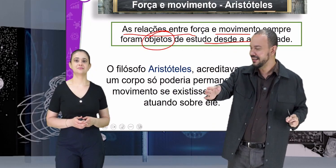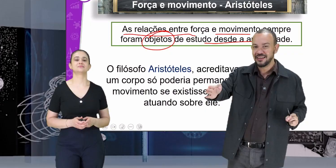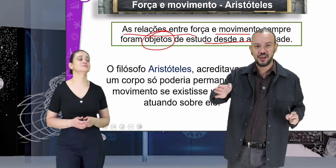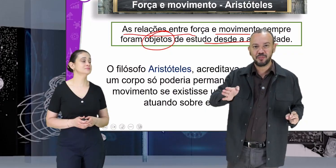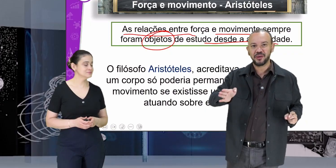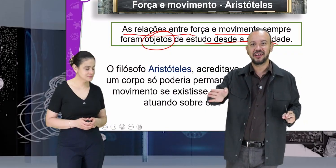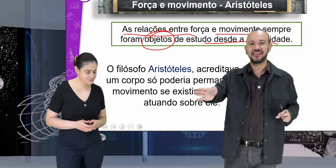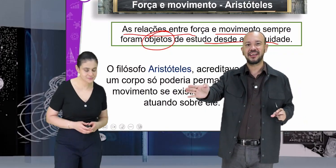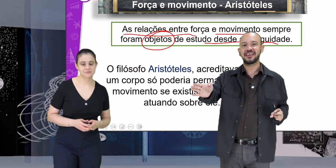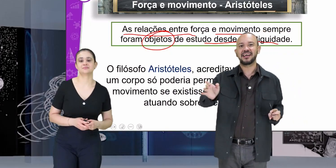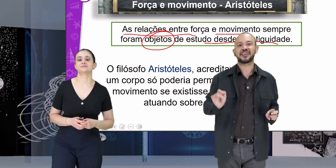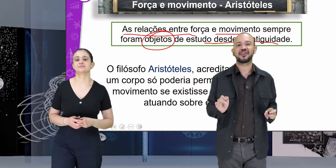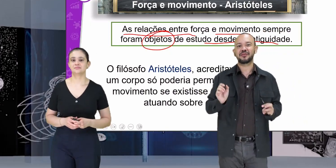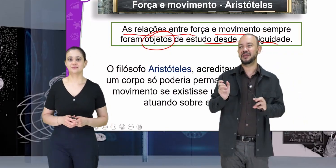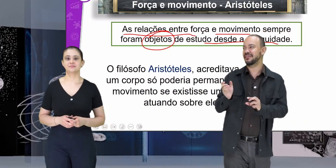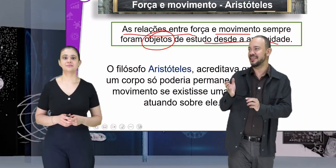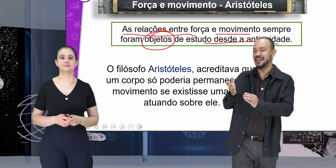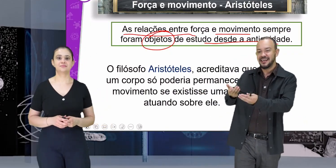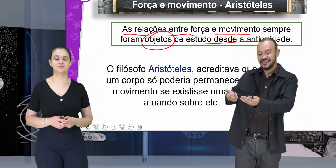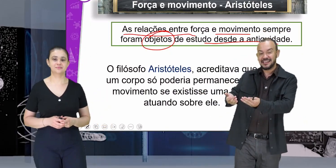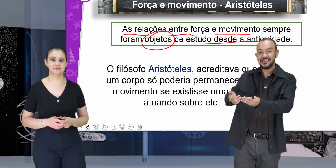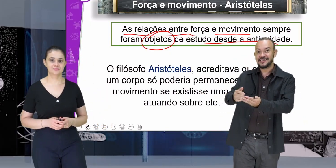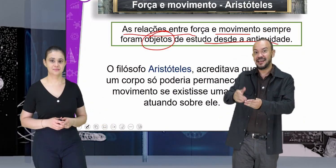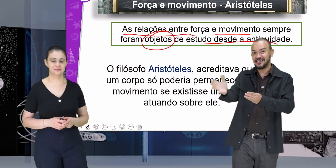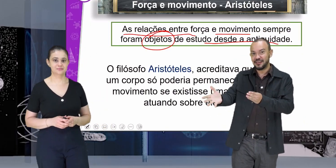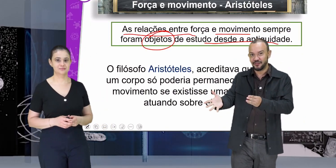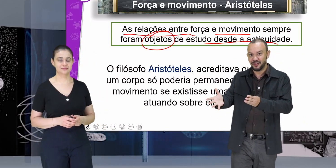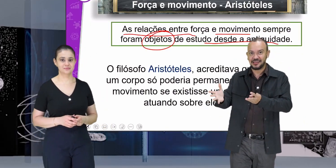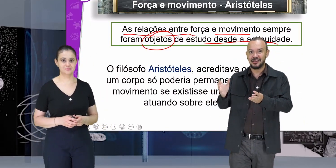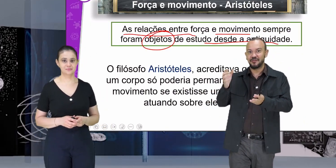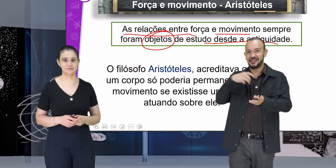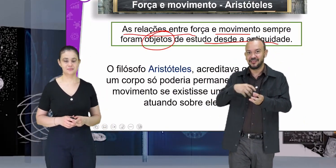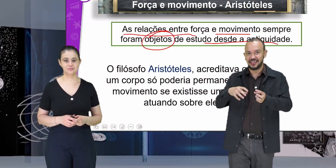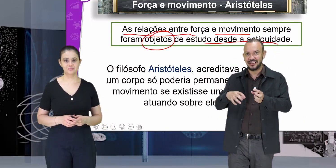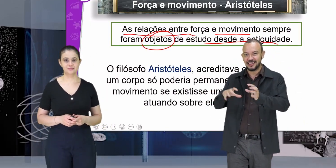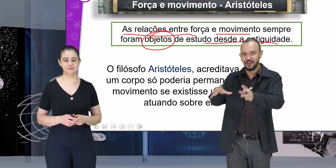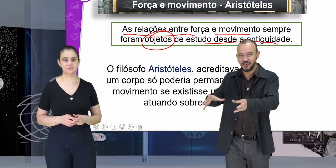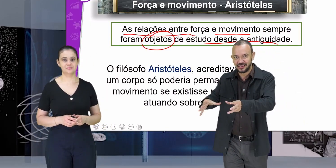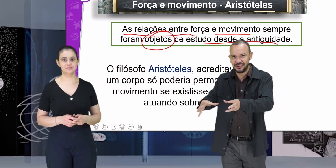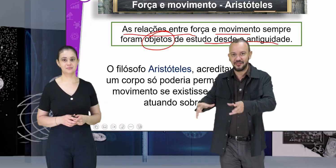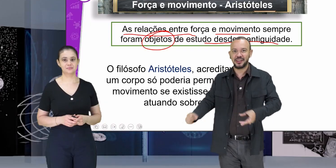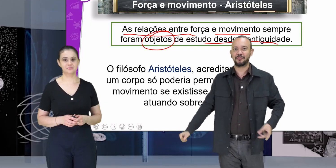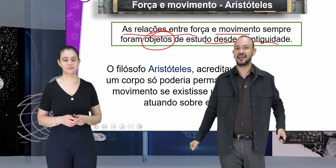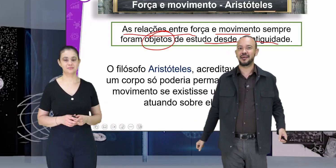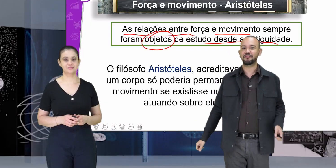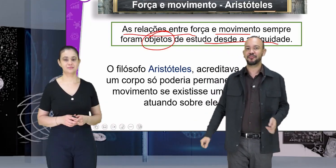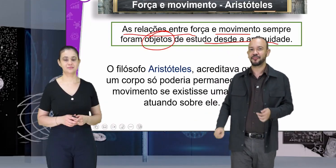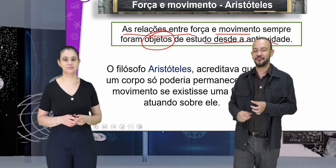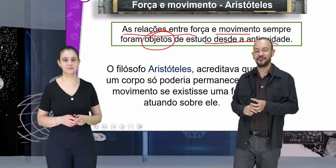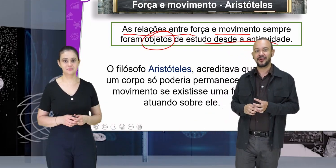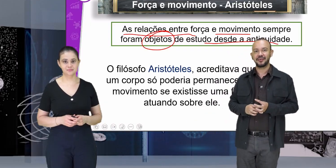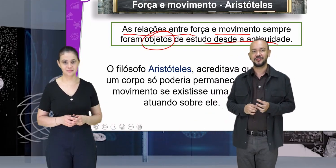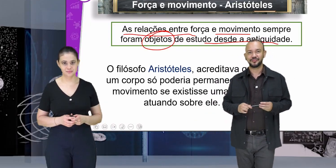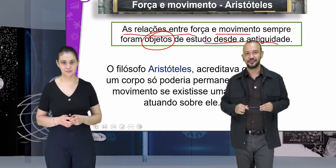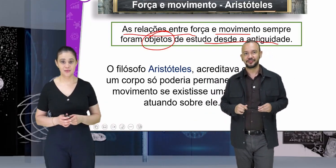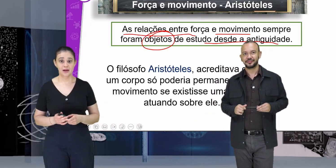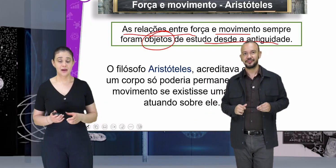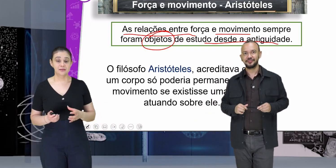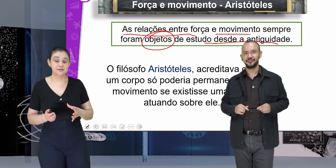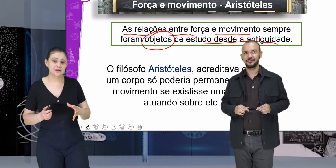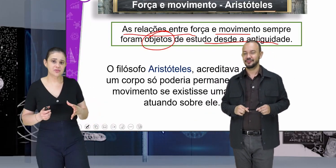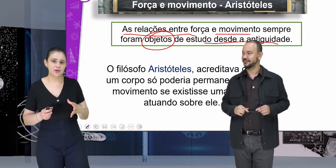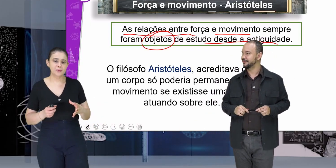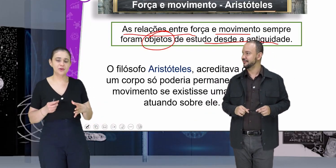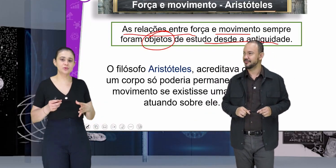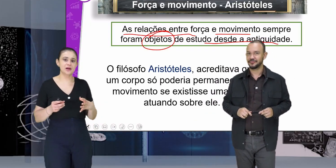junta, né? Empurrando aquela caixa. No momento que cessasse a força, na visão dele, aquele objeto deveria parar.